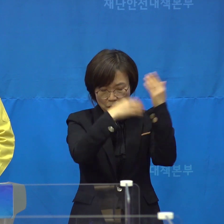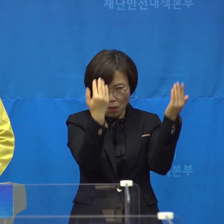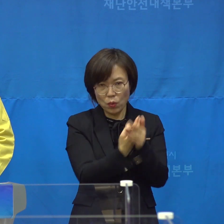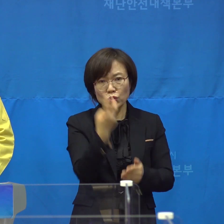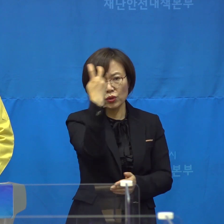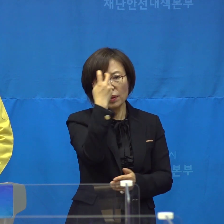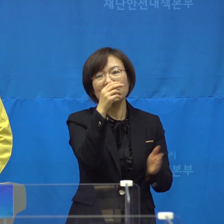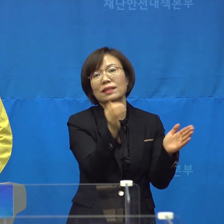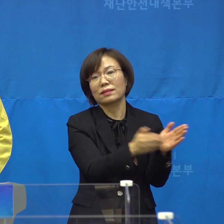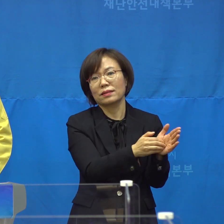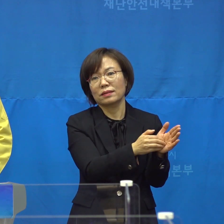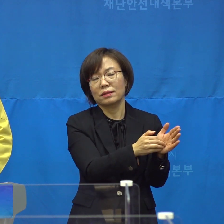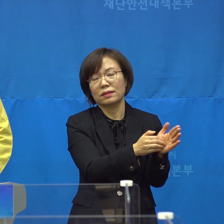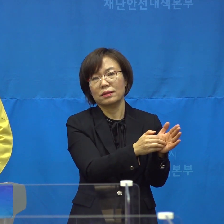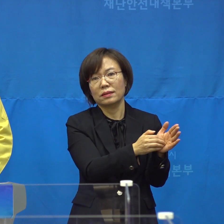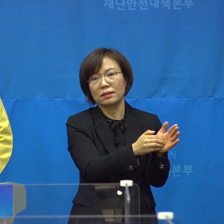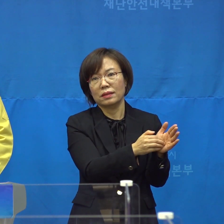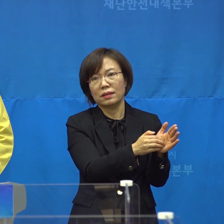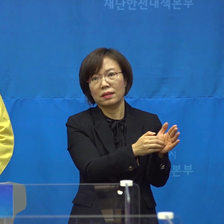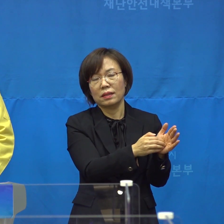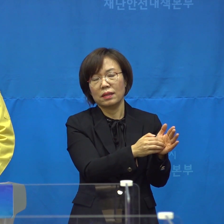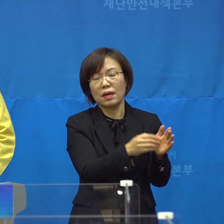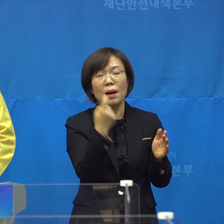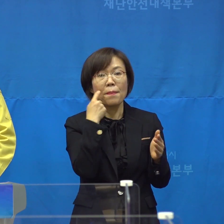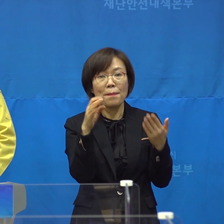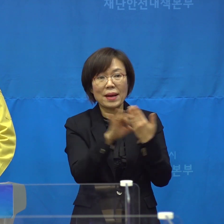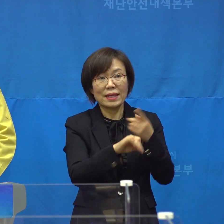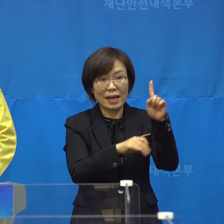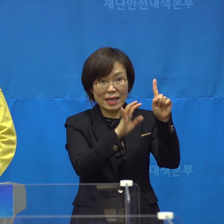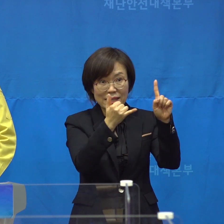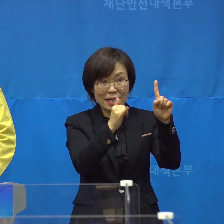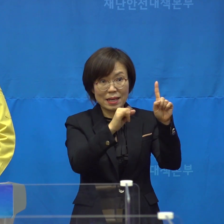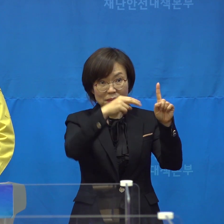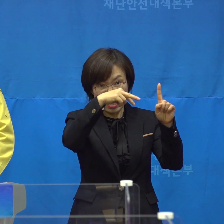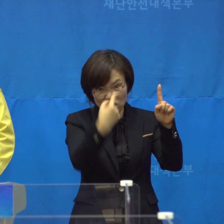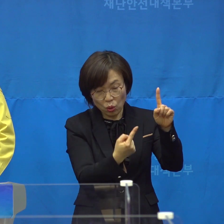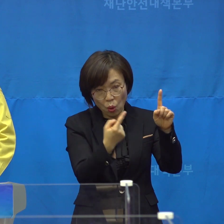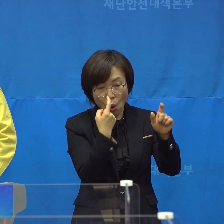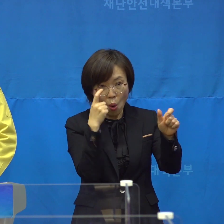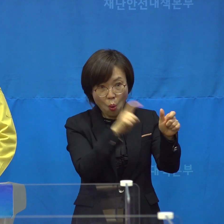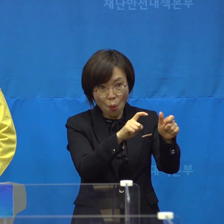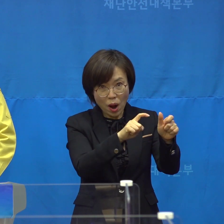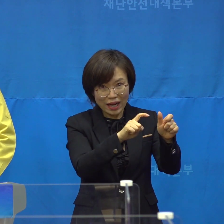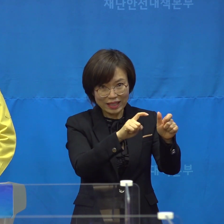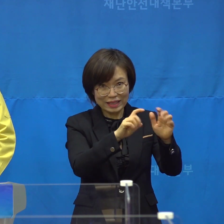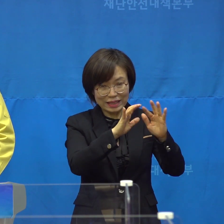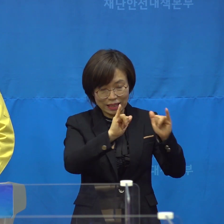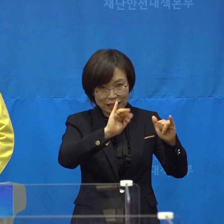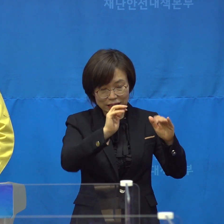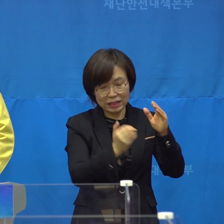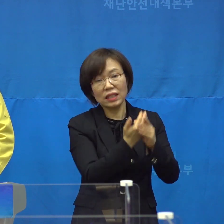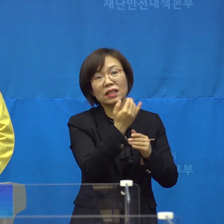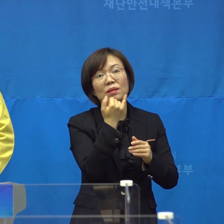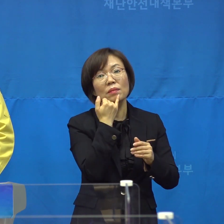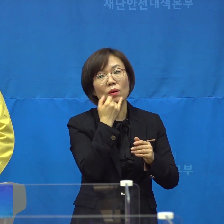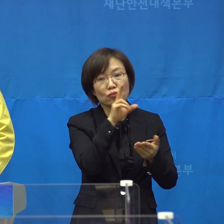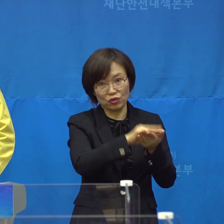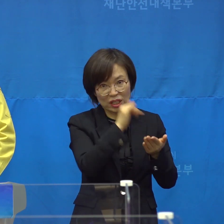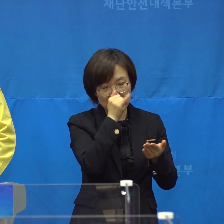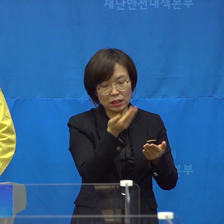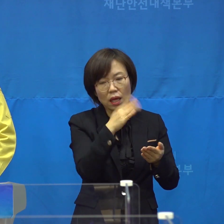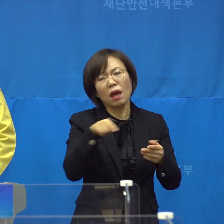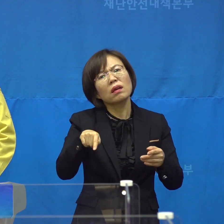전부 검사를 했고요. 여기서 만약에 또 한 명이 또 생겼으면은 뭐 또 새로운 클러스터가 되겠는데 지금